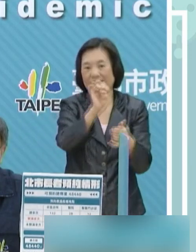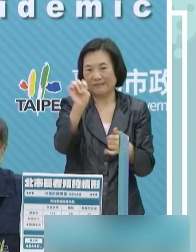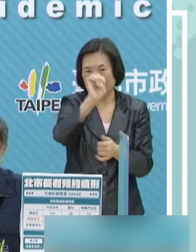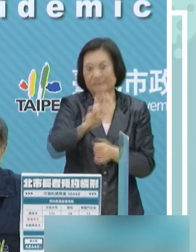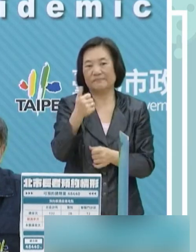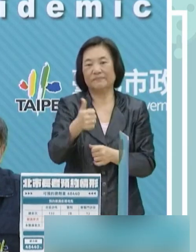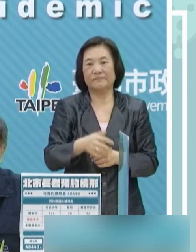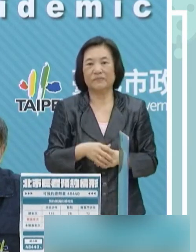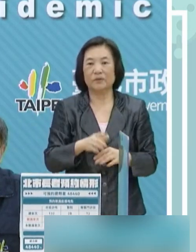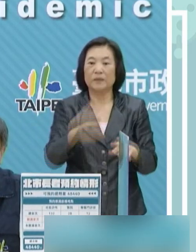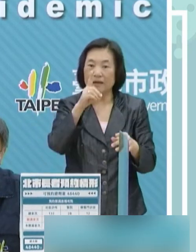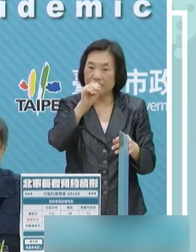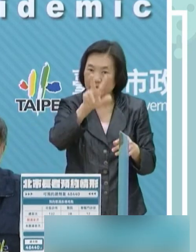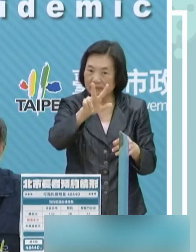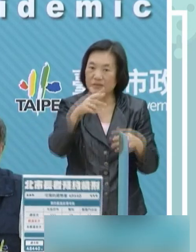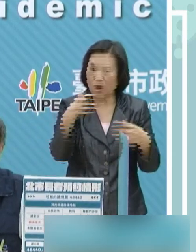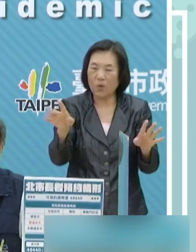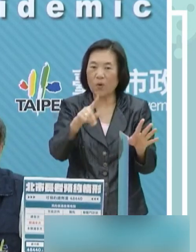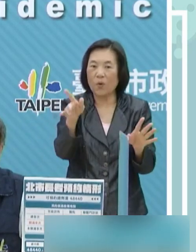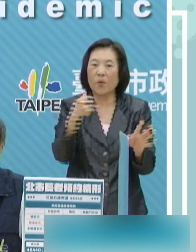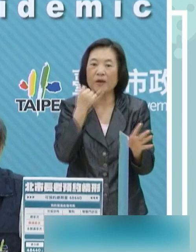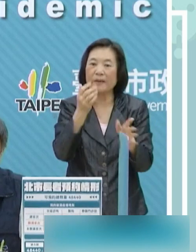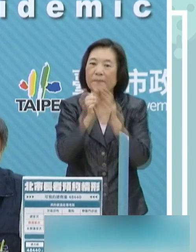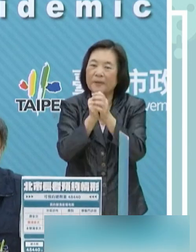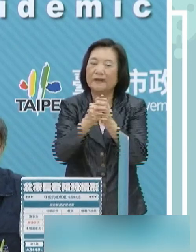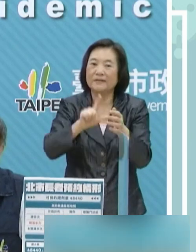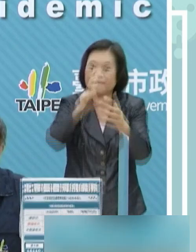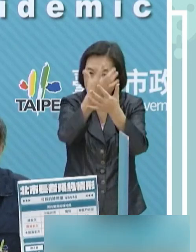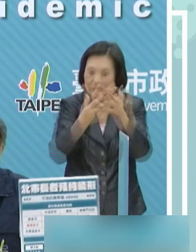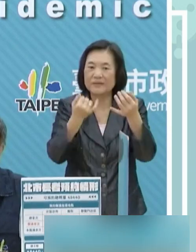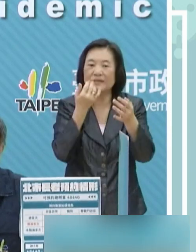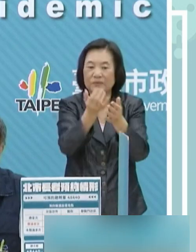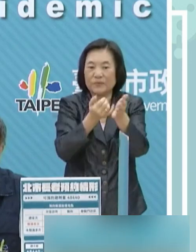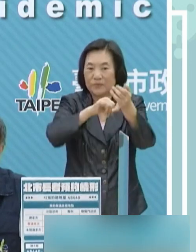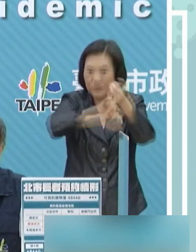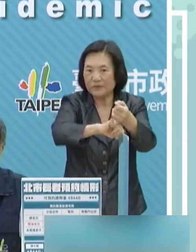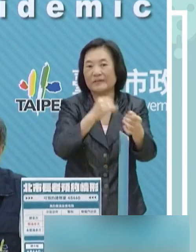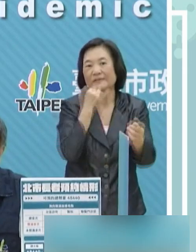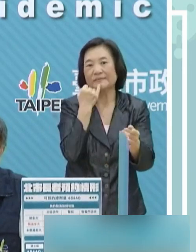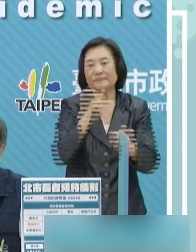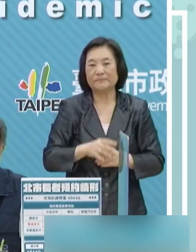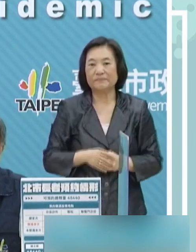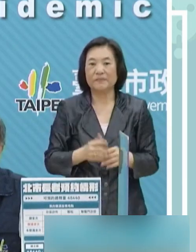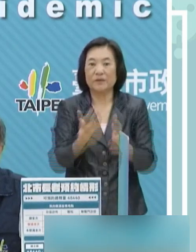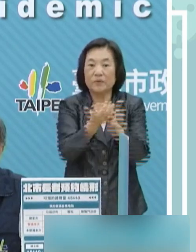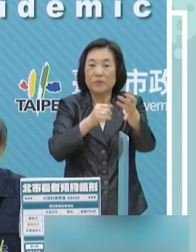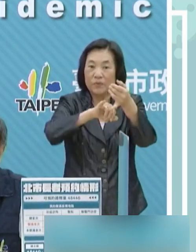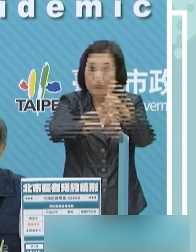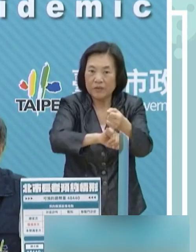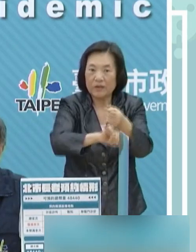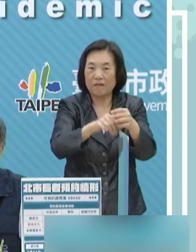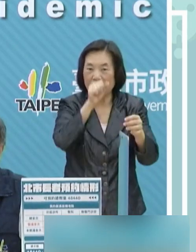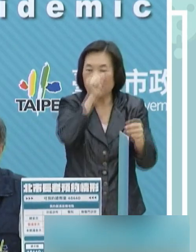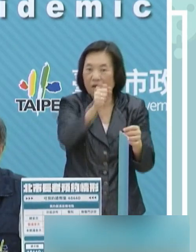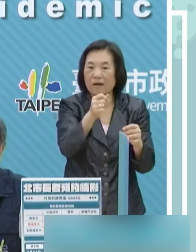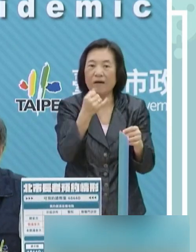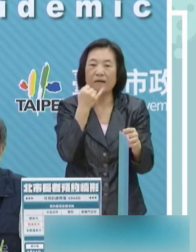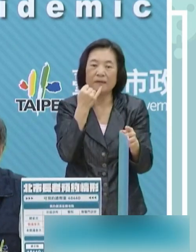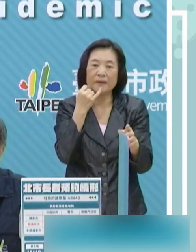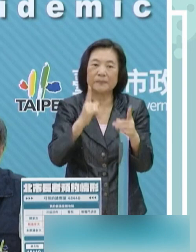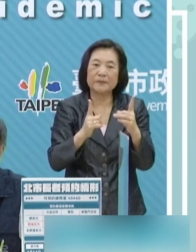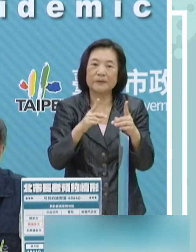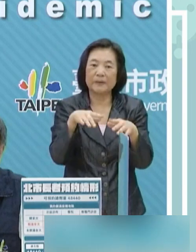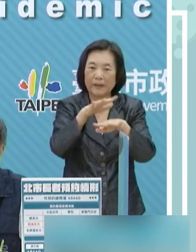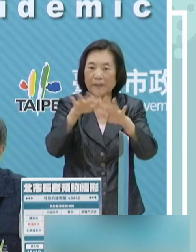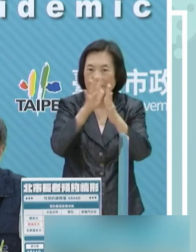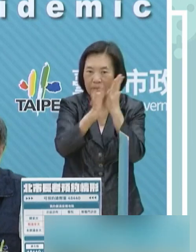哦会通知你们。如果到六点以后你还没有接到简讯哦，那再请你打1999哈。我们到今天晚上